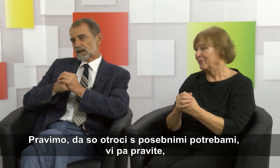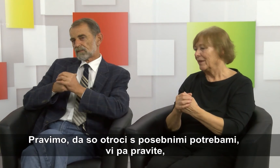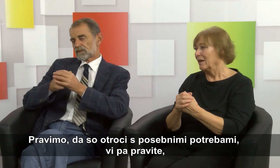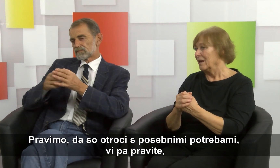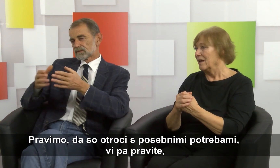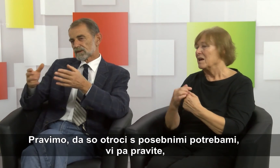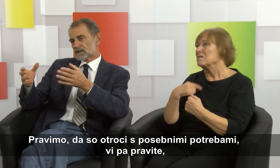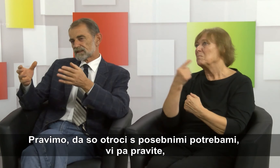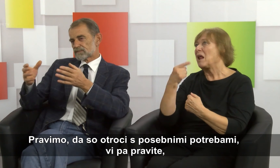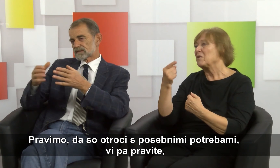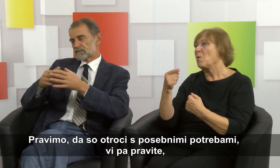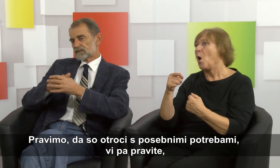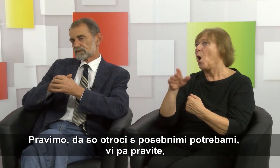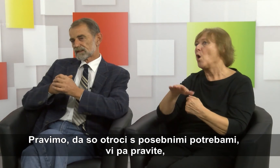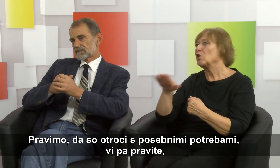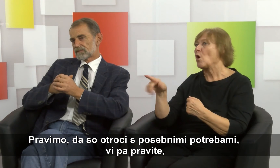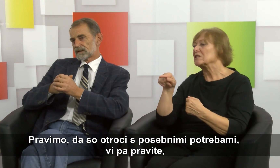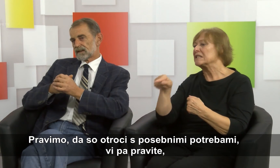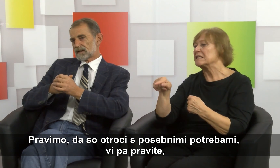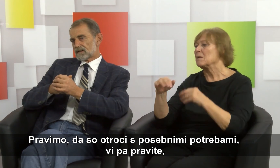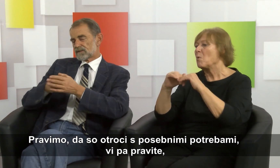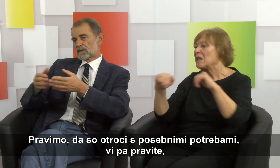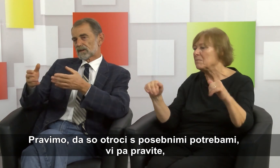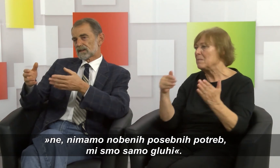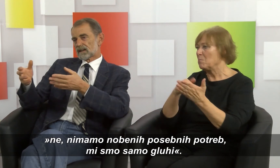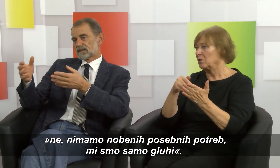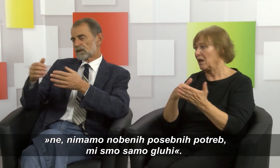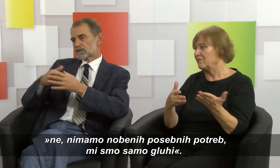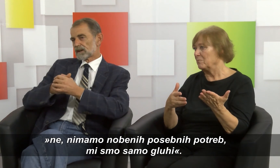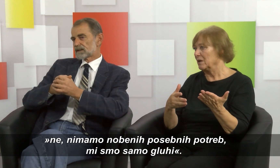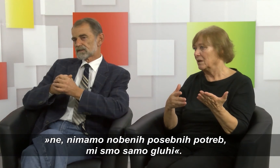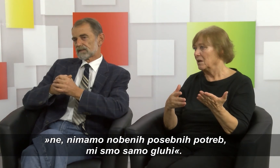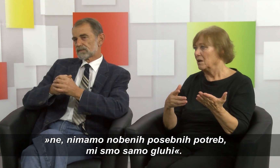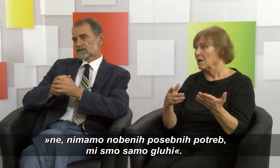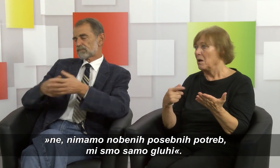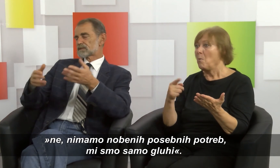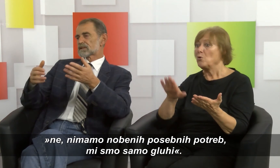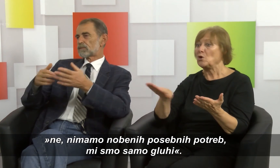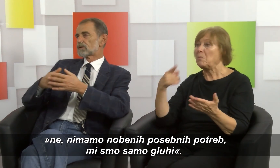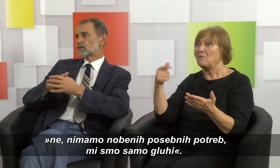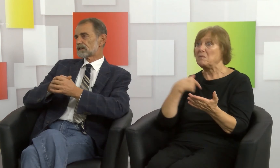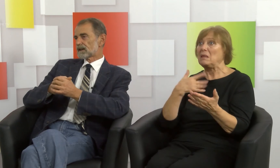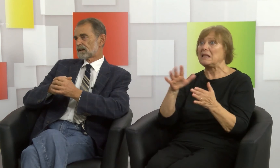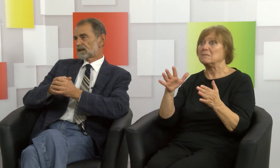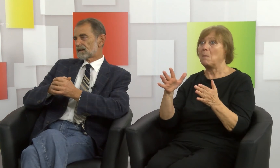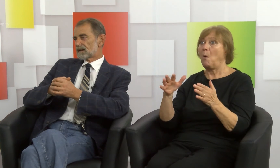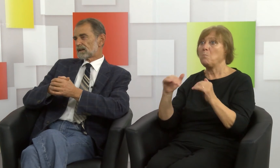Pravimo otroci s posebnimi potrebami. Vi pa pravite, ne imamo nobenih posebnih potreb, mi smo samo gluhi. Ne.